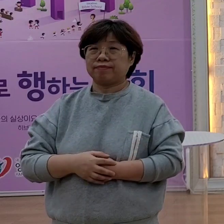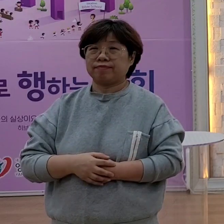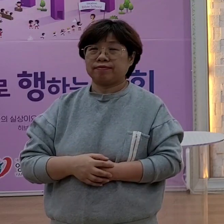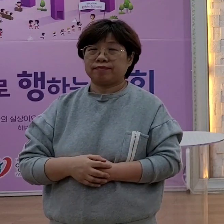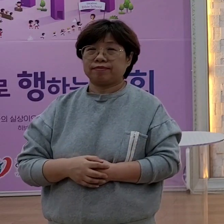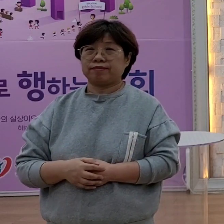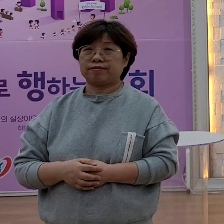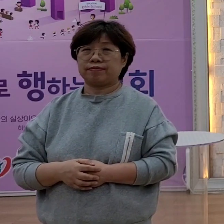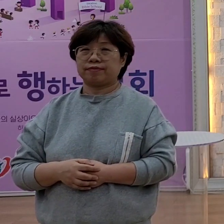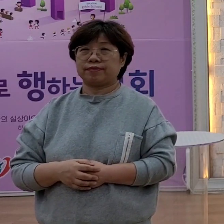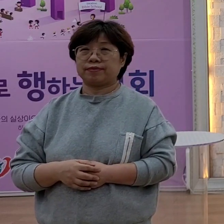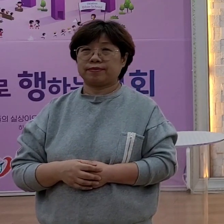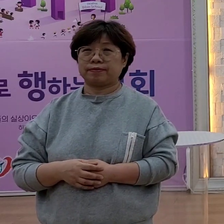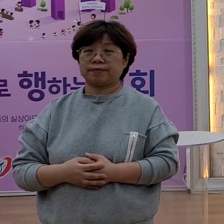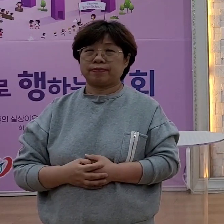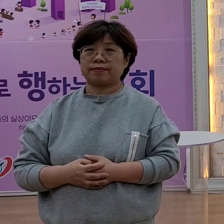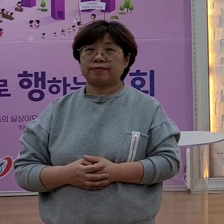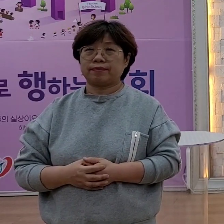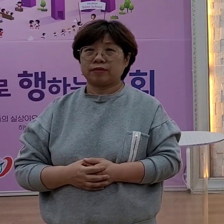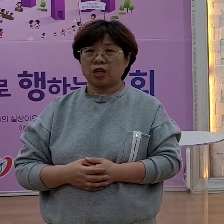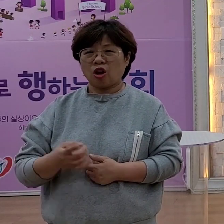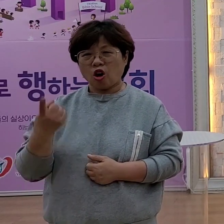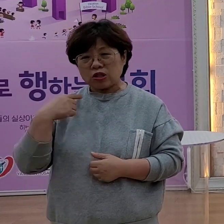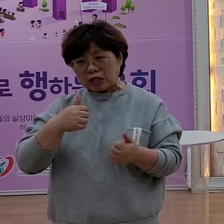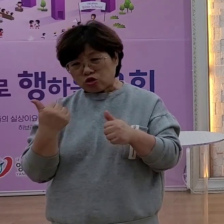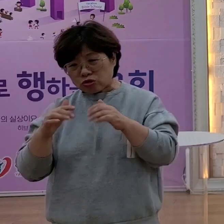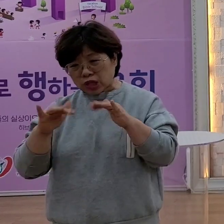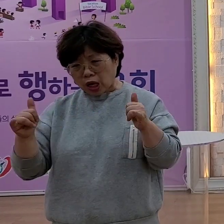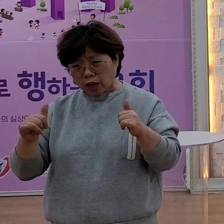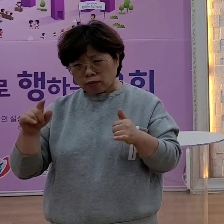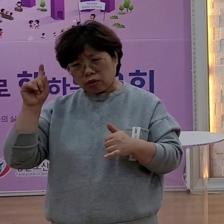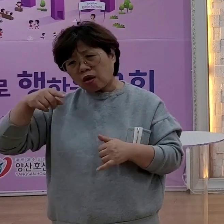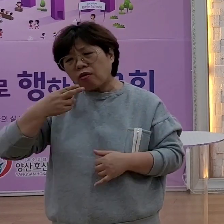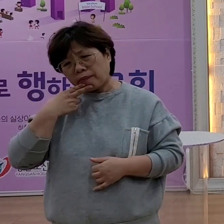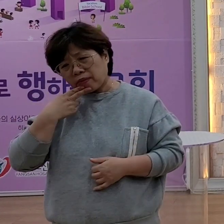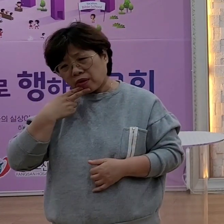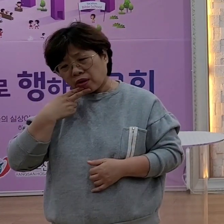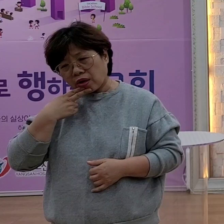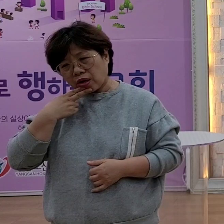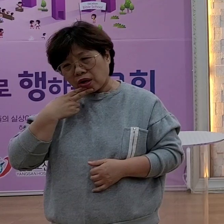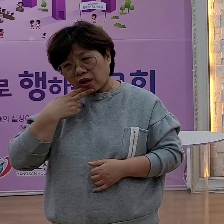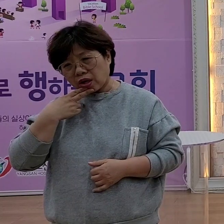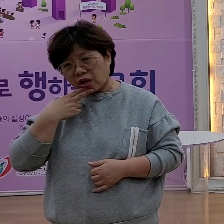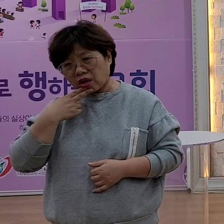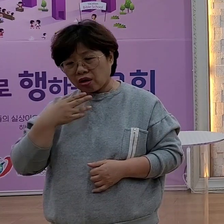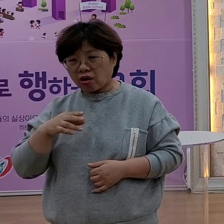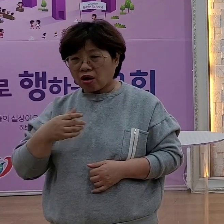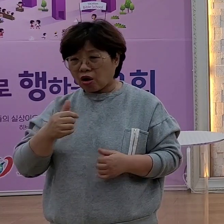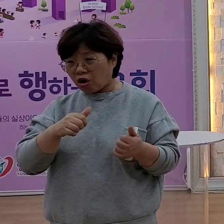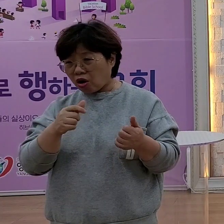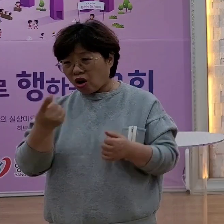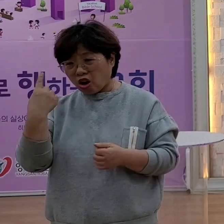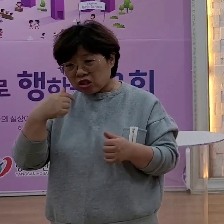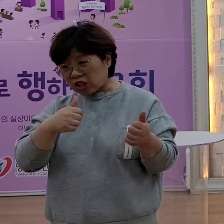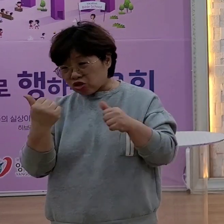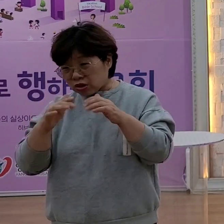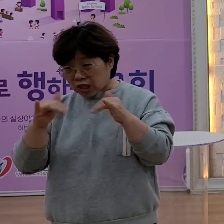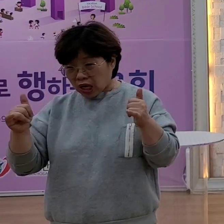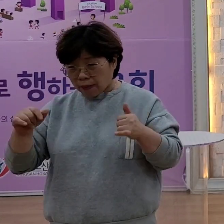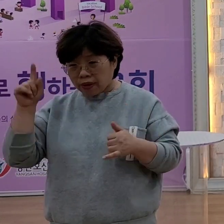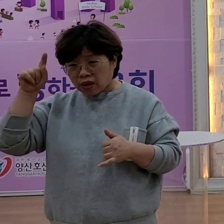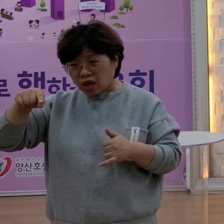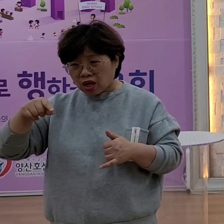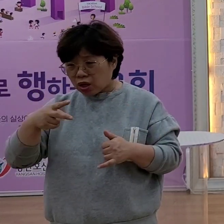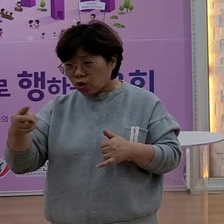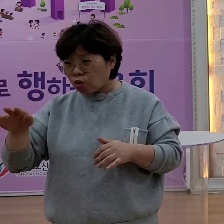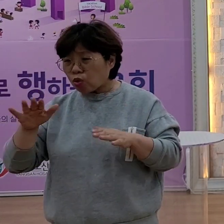있는데 이 보셨죠? 그러니까 그렇게 살고 싶었던 그 하루, 그게 오늘 우리는 살고 있어. 어제 죽은 사람이 못 살았던 이